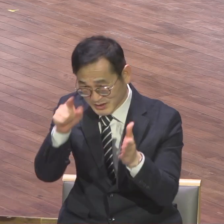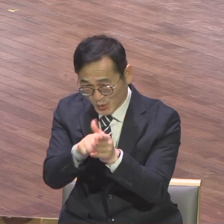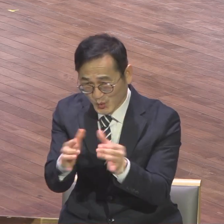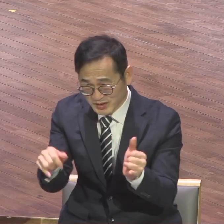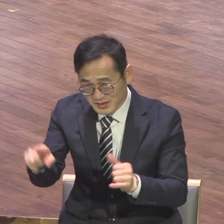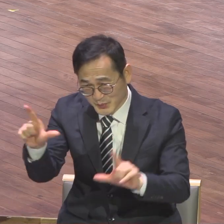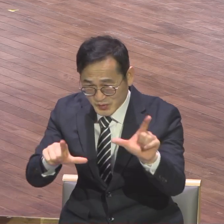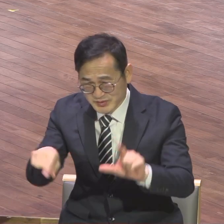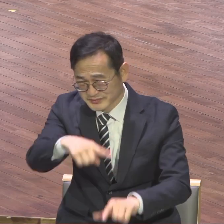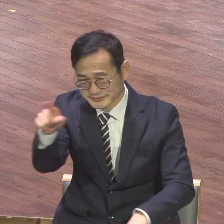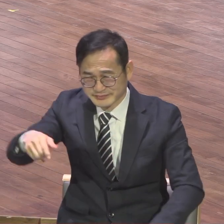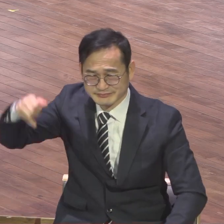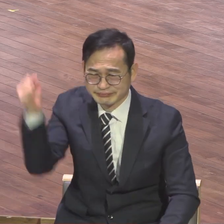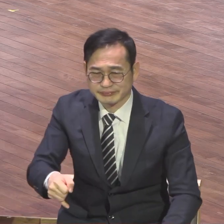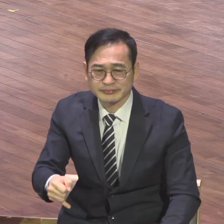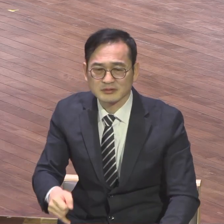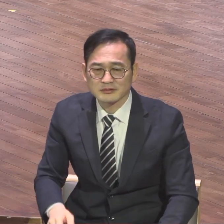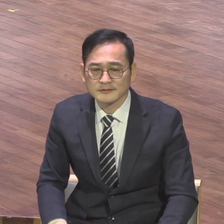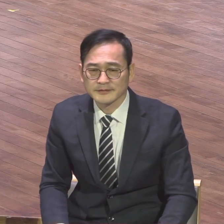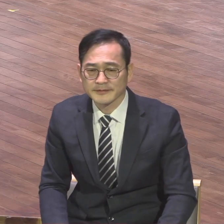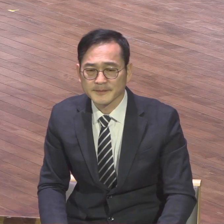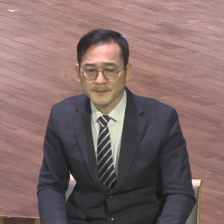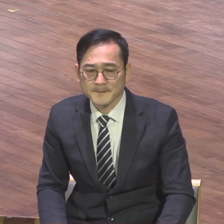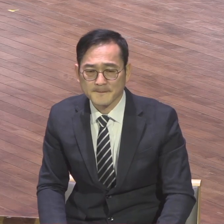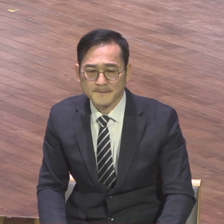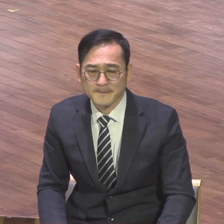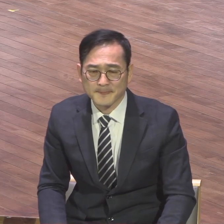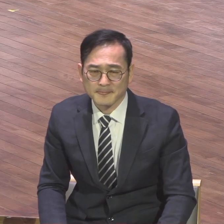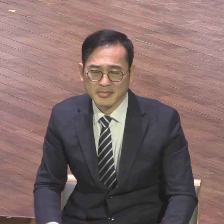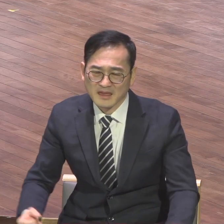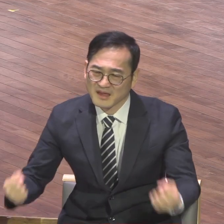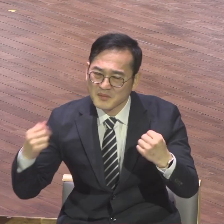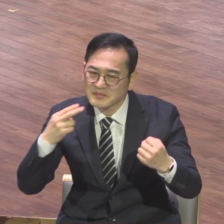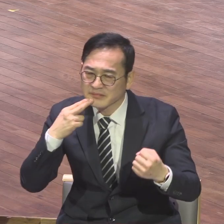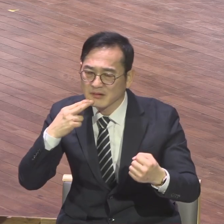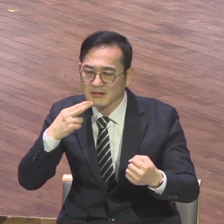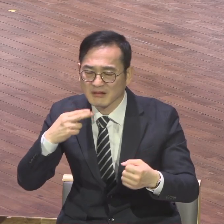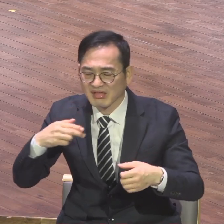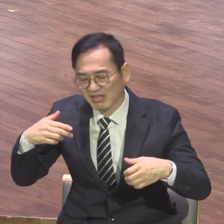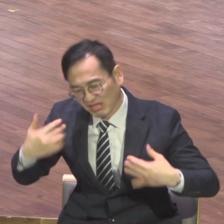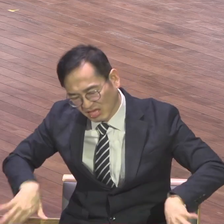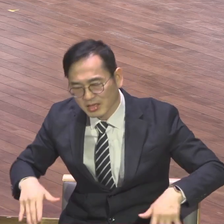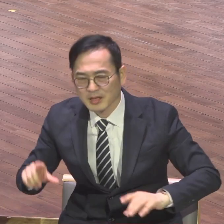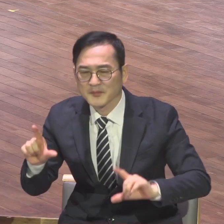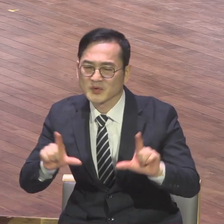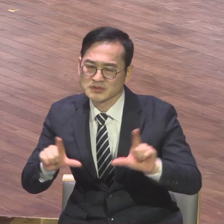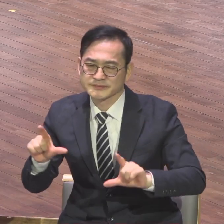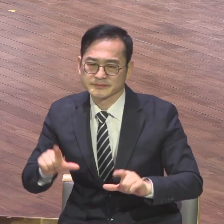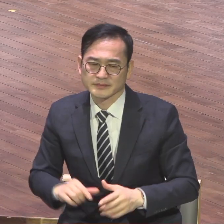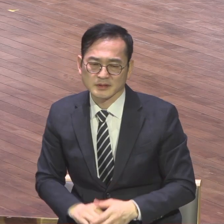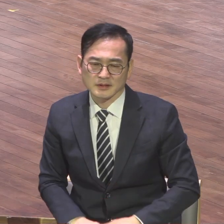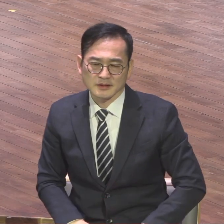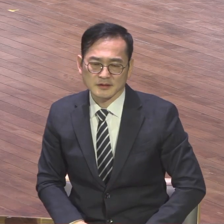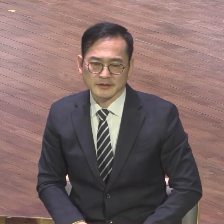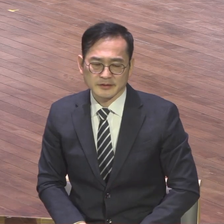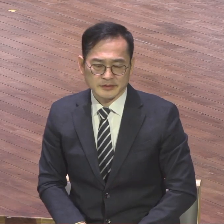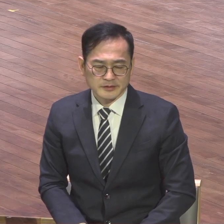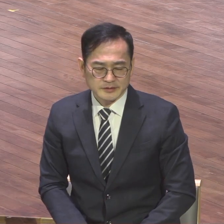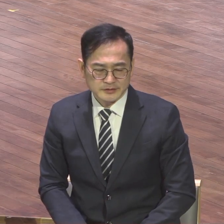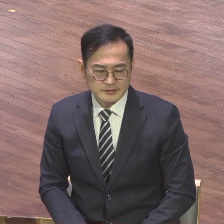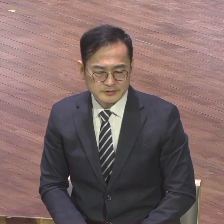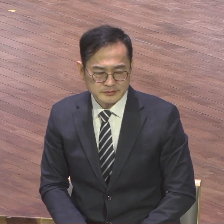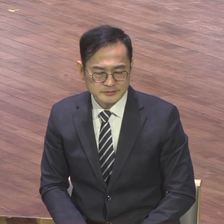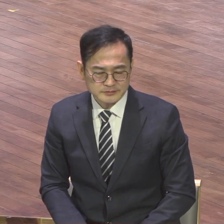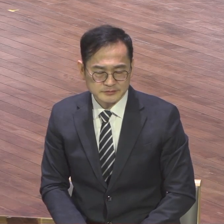교회 꼬라지가 그래 돼버렸다. 무기력한 게 정상이다. 능력이 있으면 비정상이요. 기도